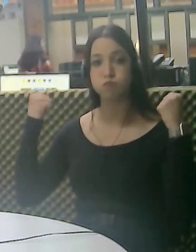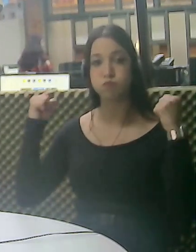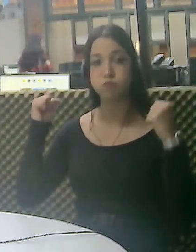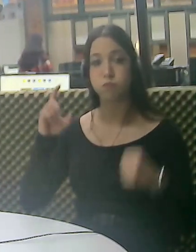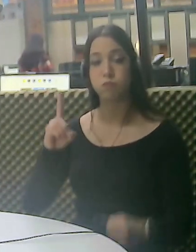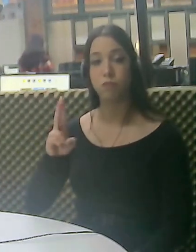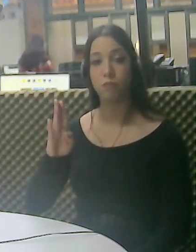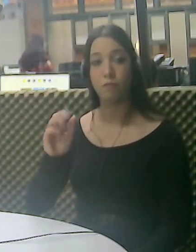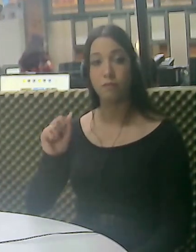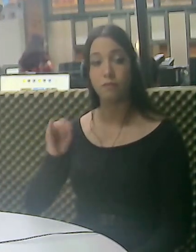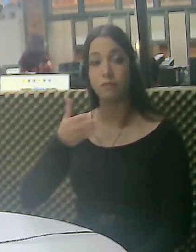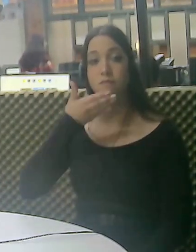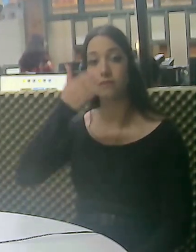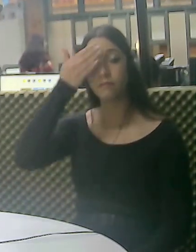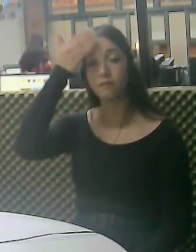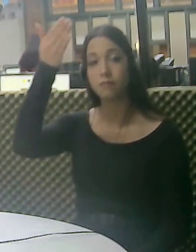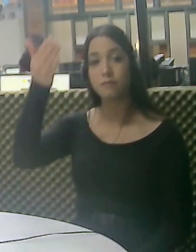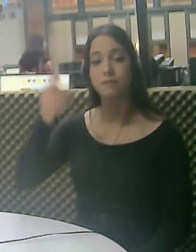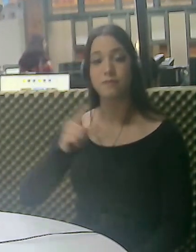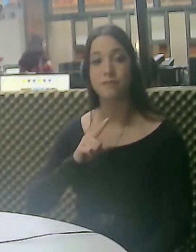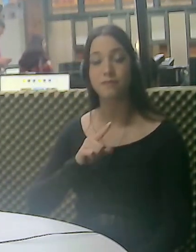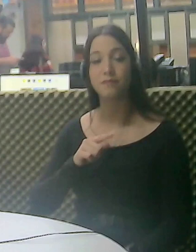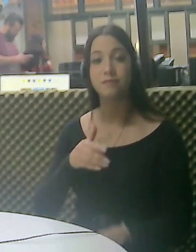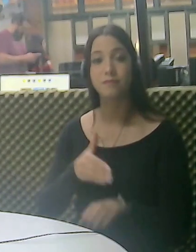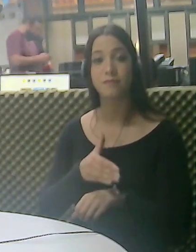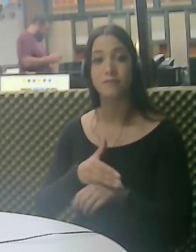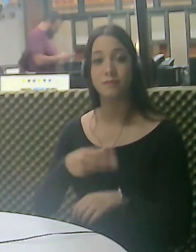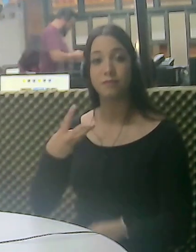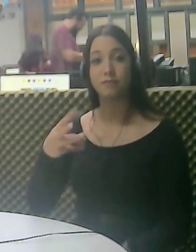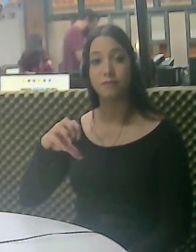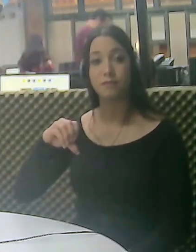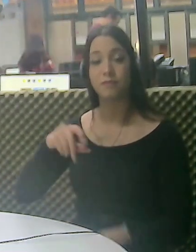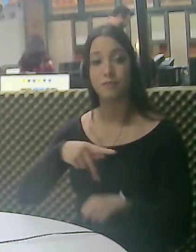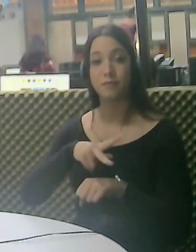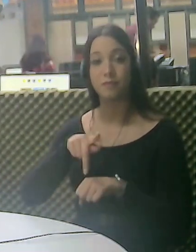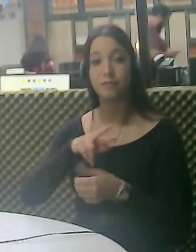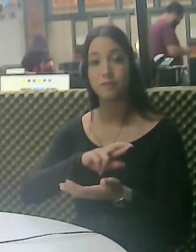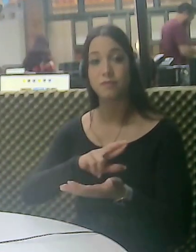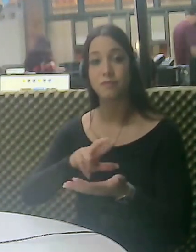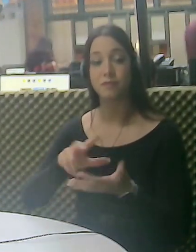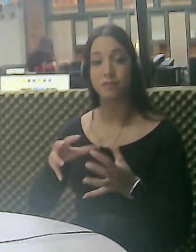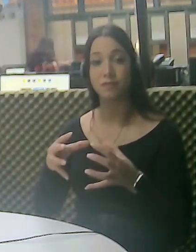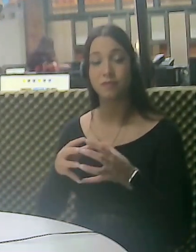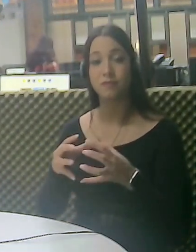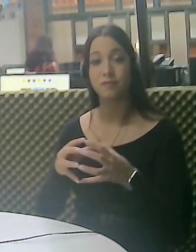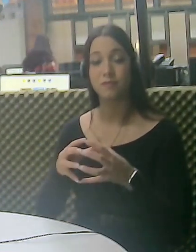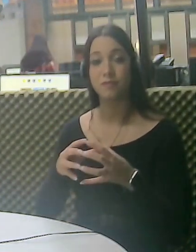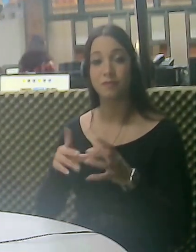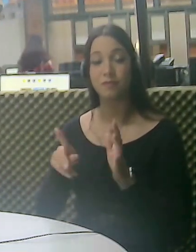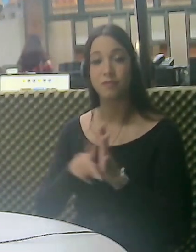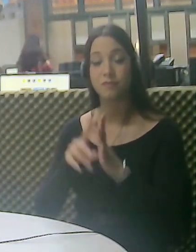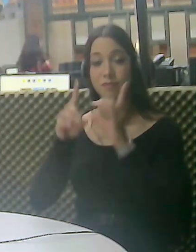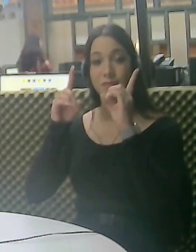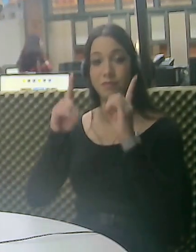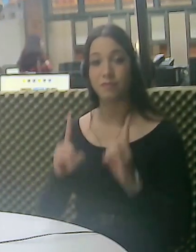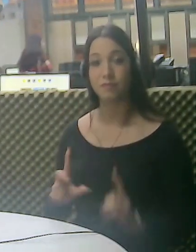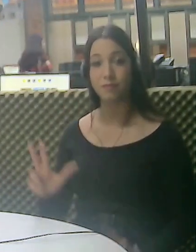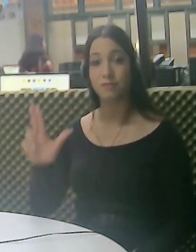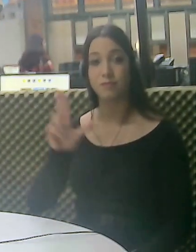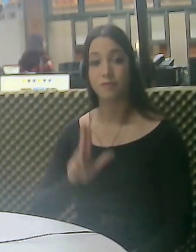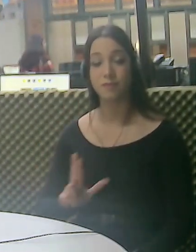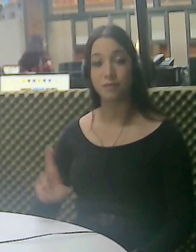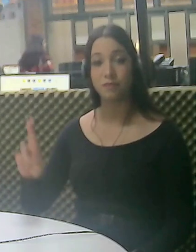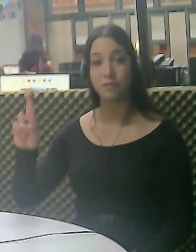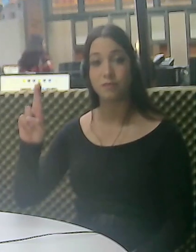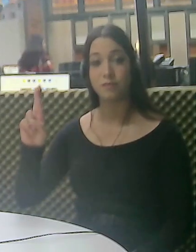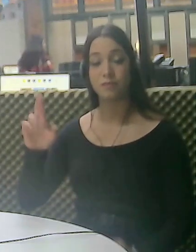nos Emirados Árabes, com a participação de 39 países. Do Clube Desportivo para Deficientes de Uberlândia, os representantes